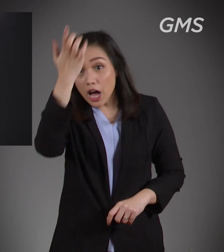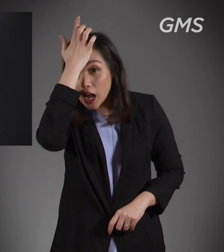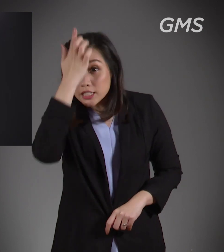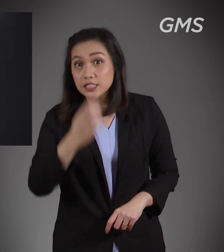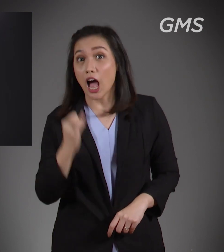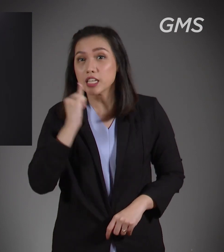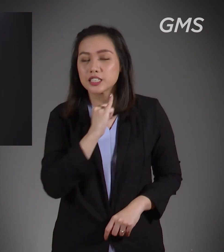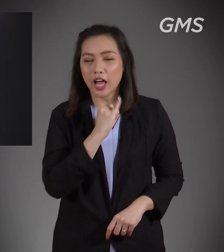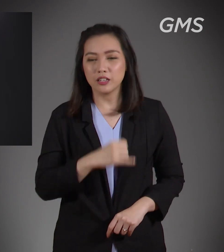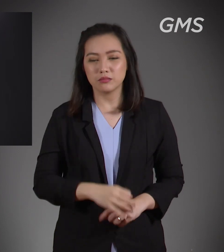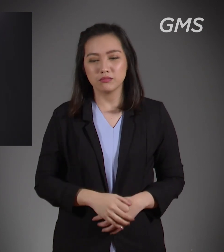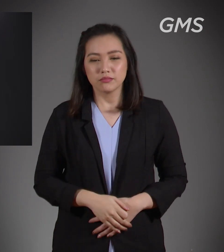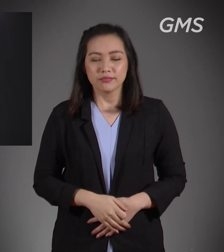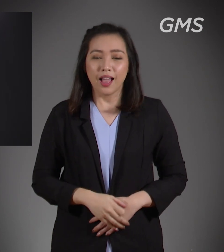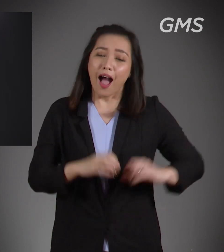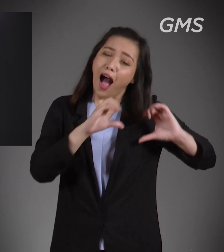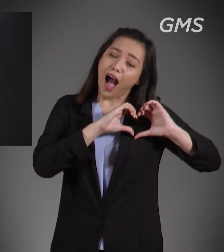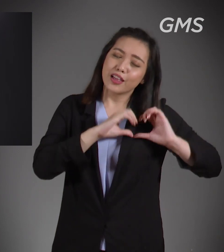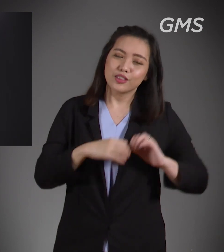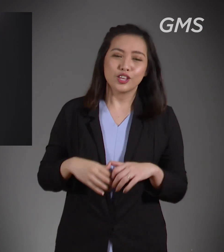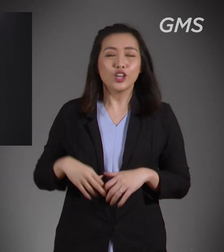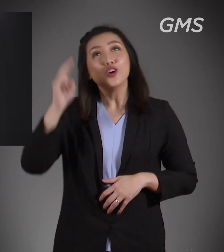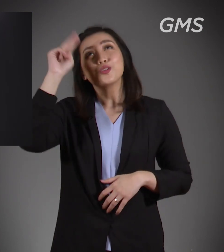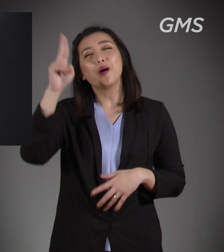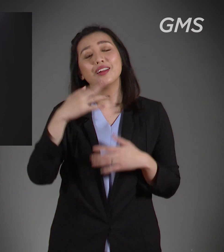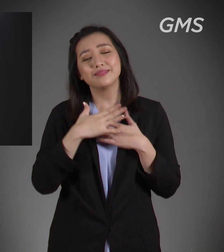Rehabeam menemukan, find a God